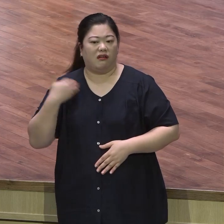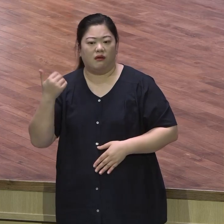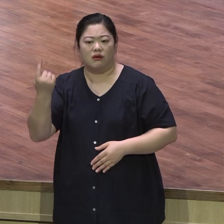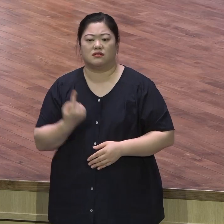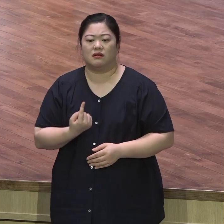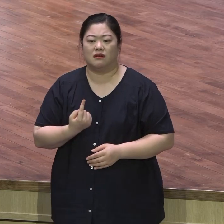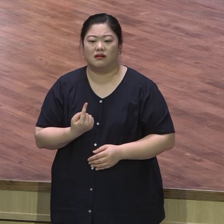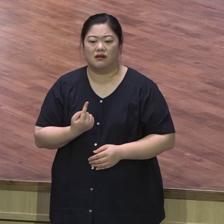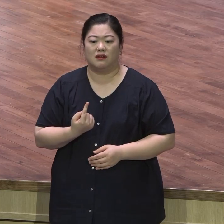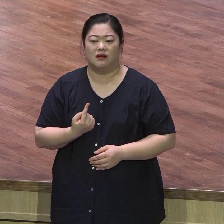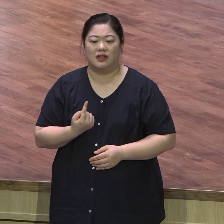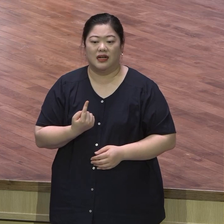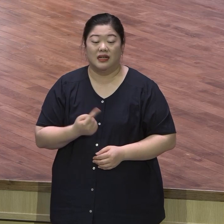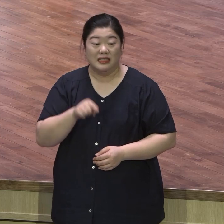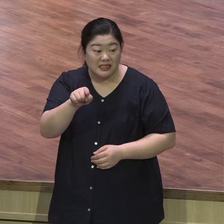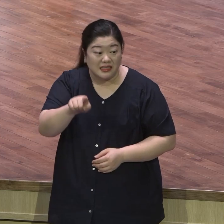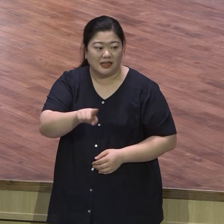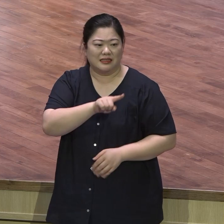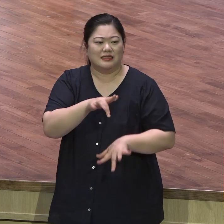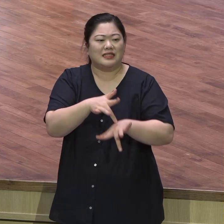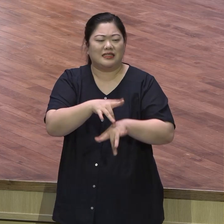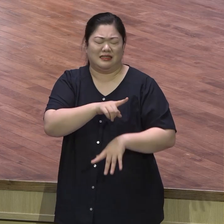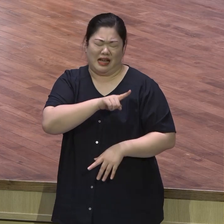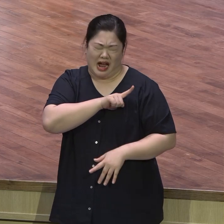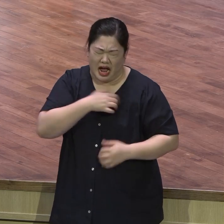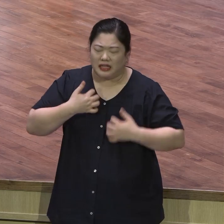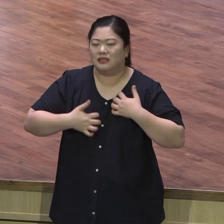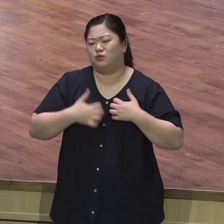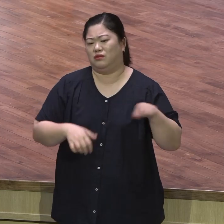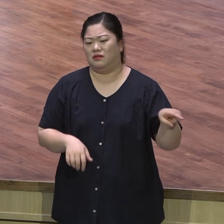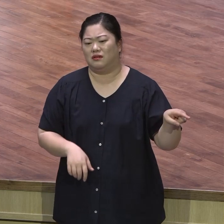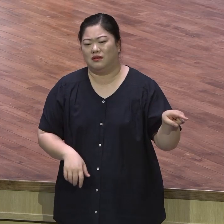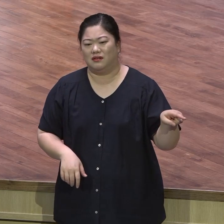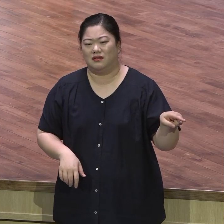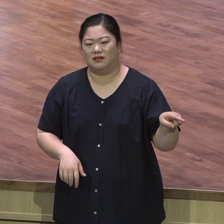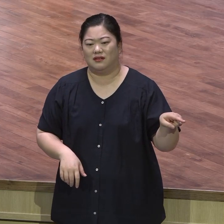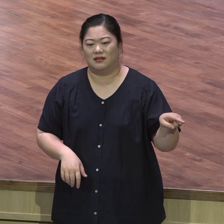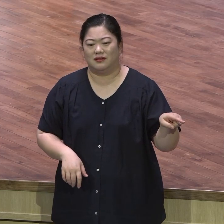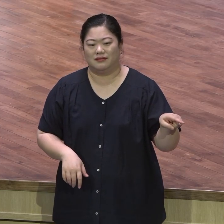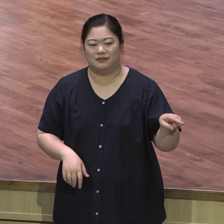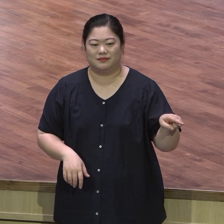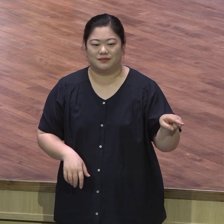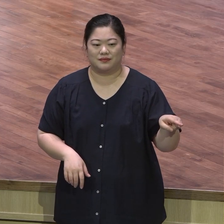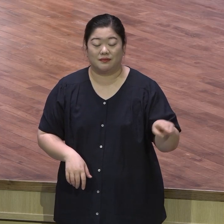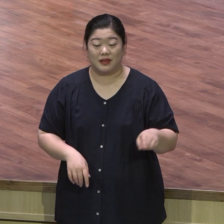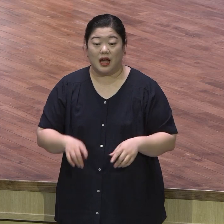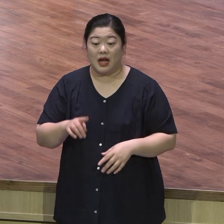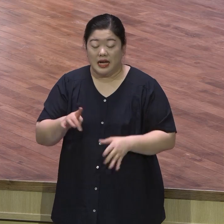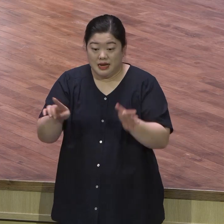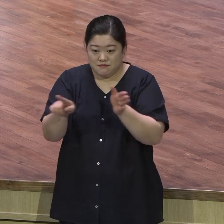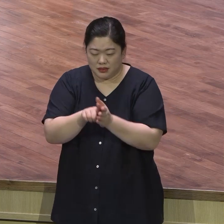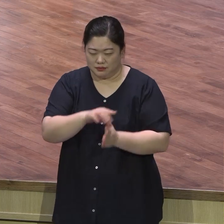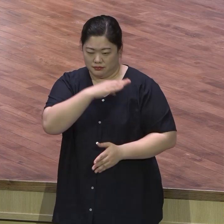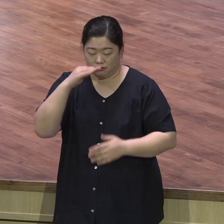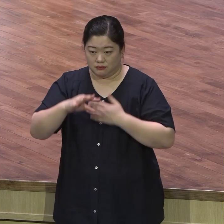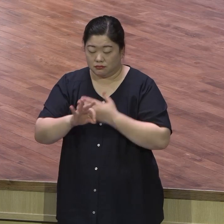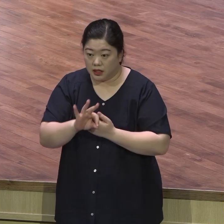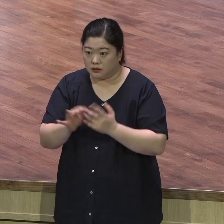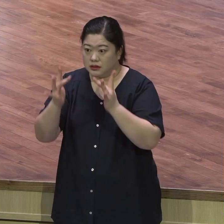교제하는 이 축복을 사단이 지금 코로나를 가지고 다 지금 빼앗아 버려 그래요. 믿어 희미한 사람 다 무너지요. 지금 예배 다